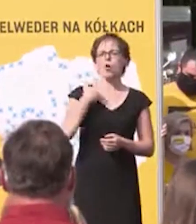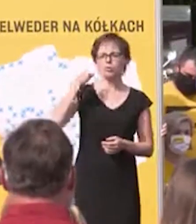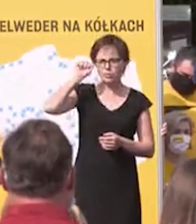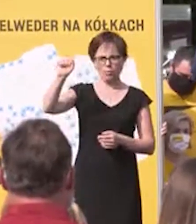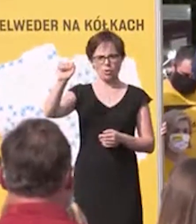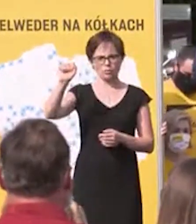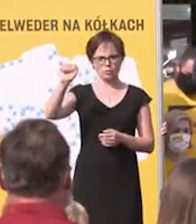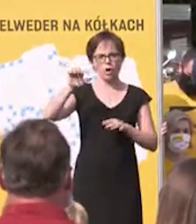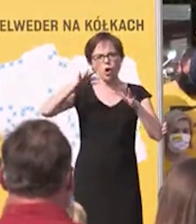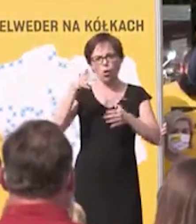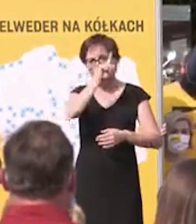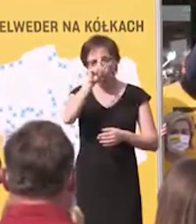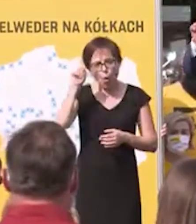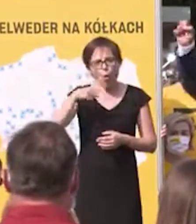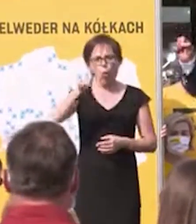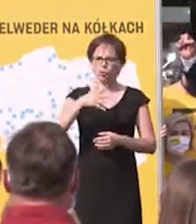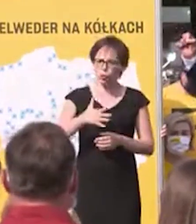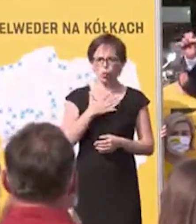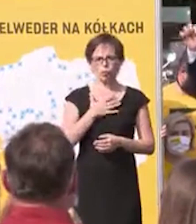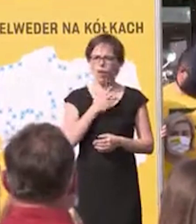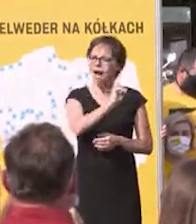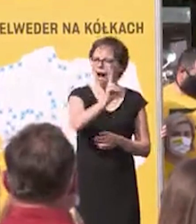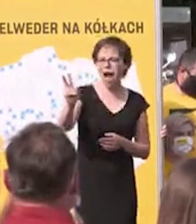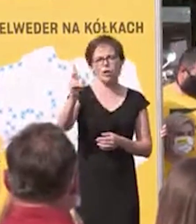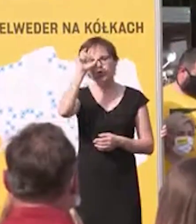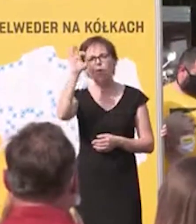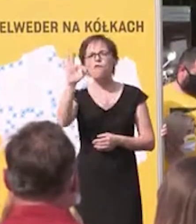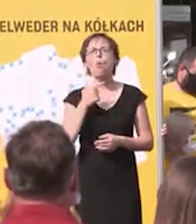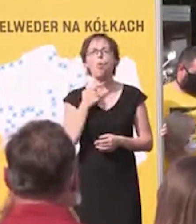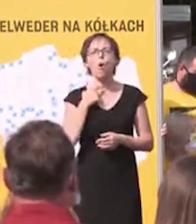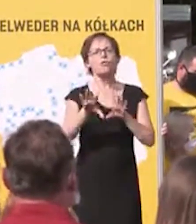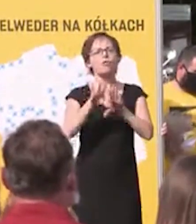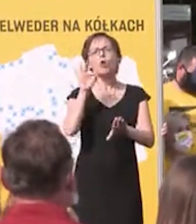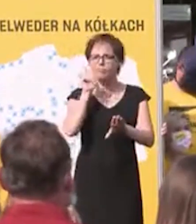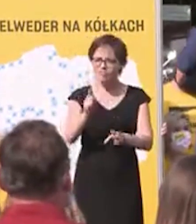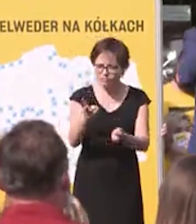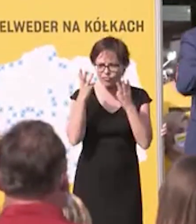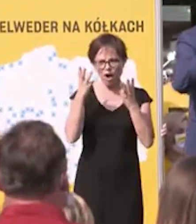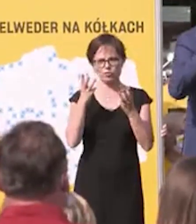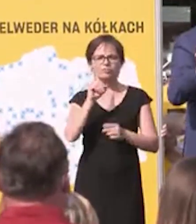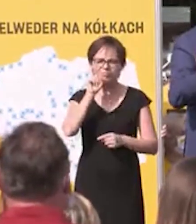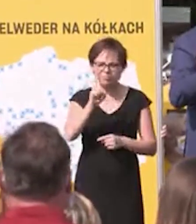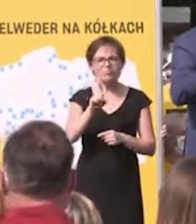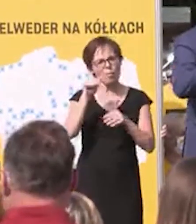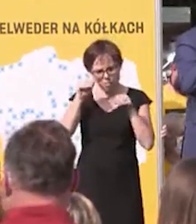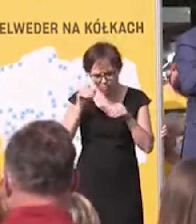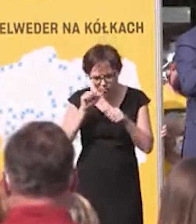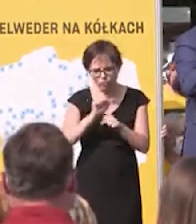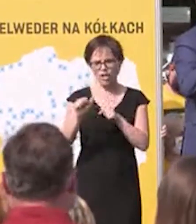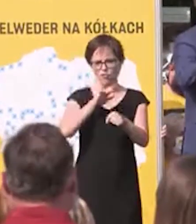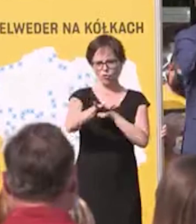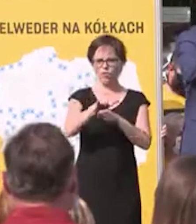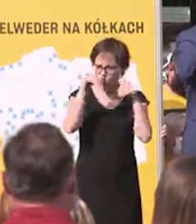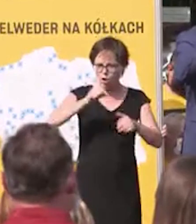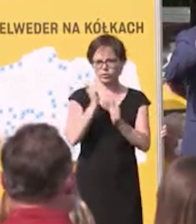czują, że ich głos, każdego z nas, naprawdę ma znaczenie. Naprawdę zmienia wszystko, a nie